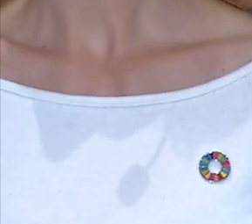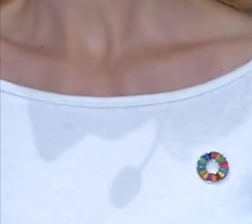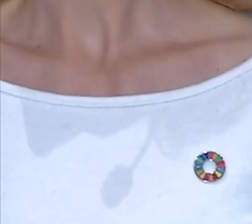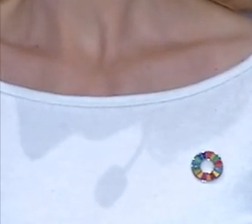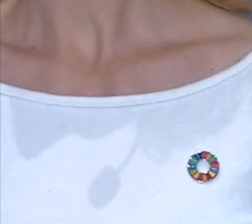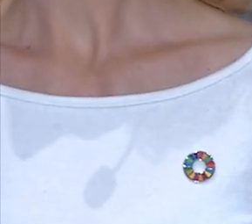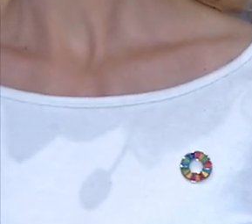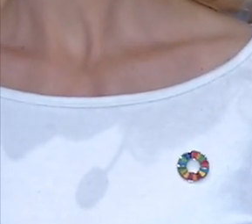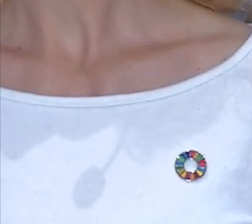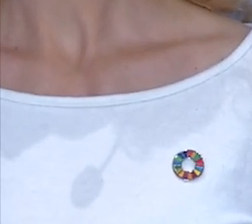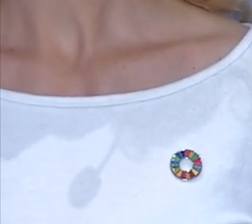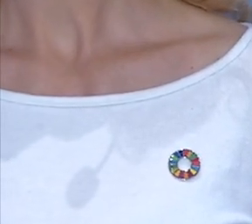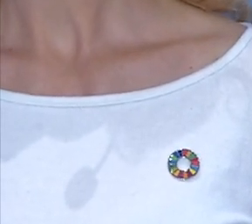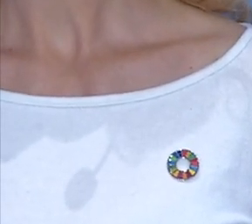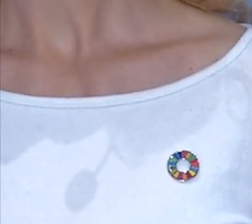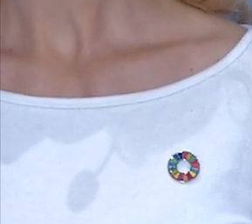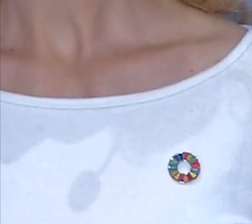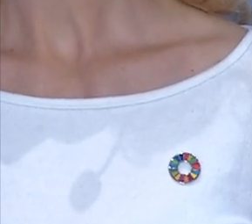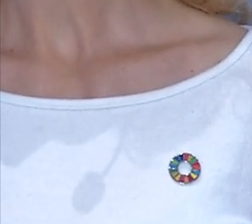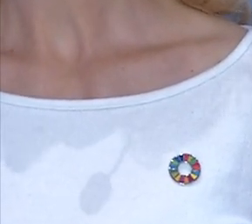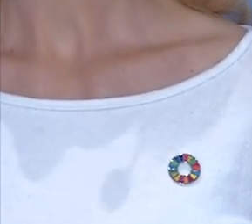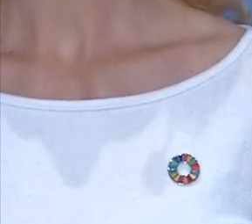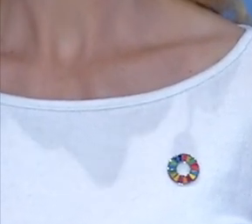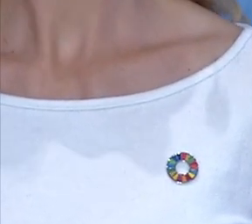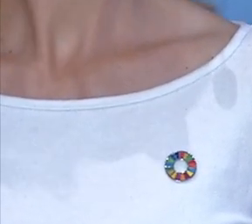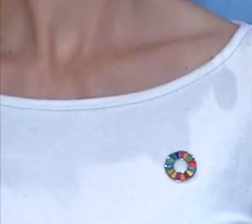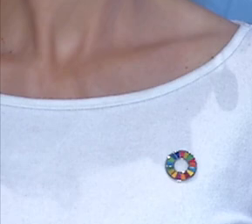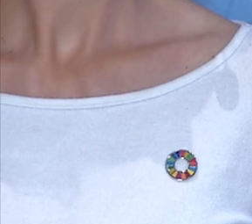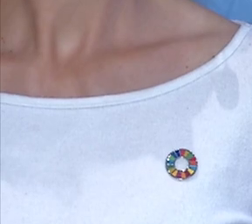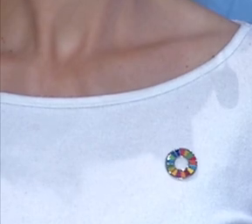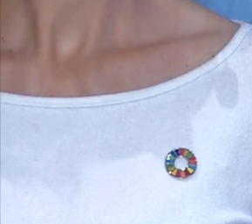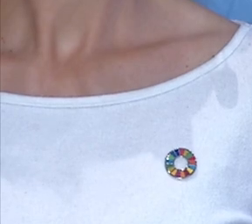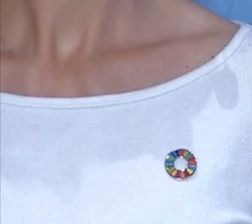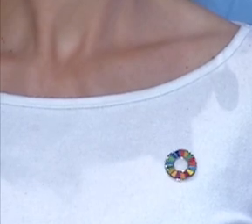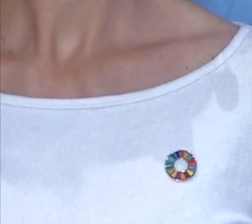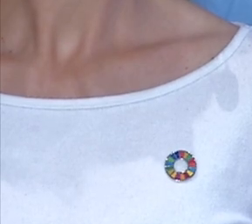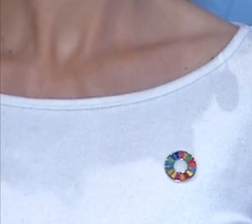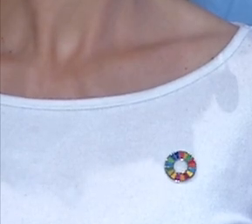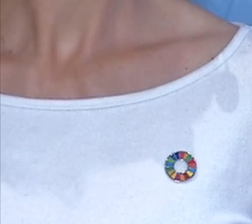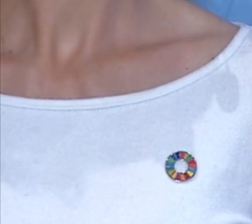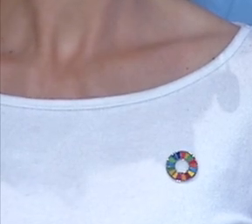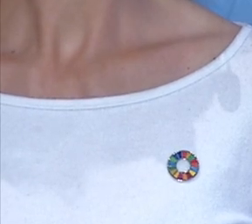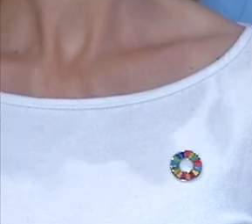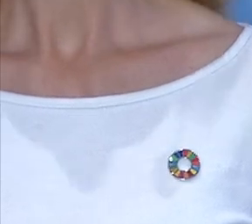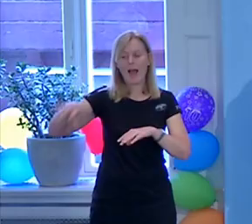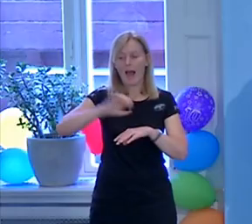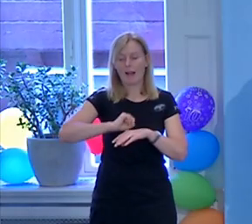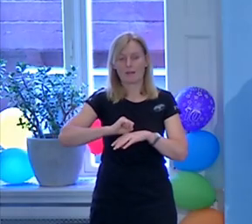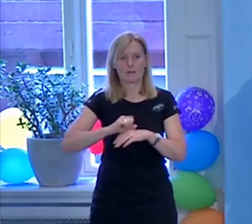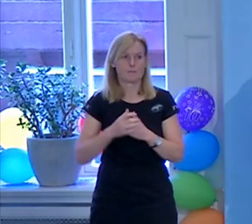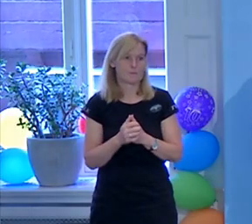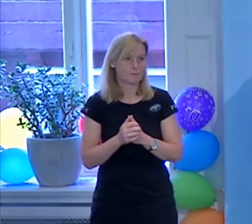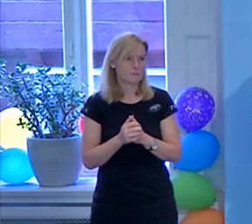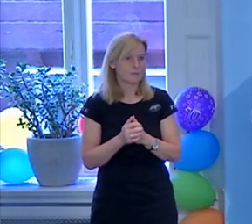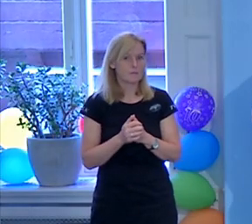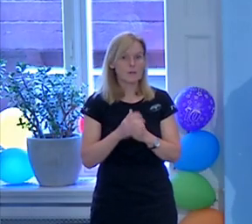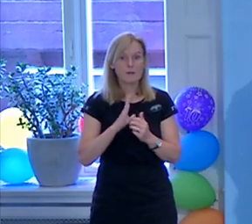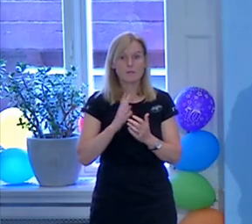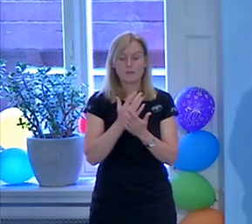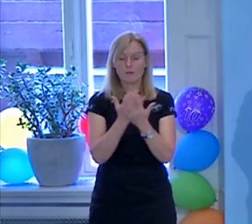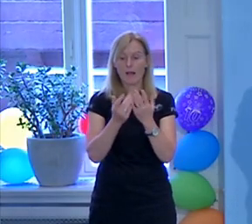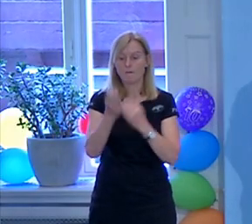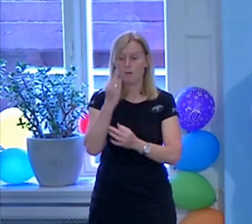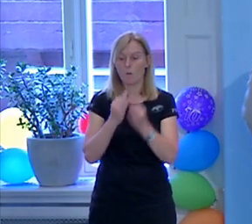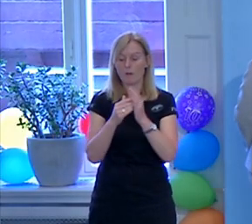den rekryteringen, takten och vad det kostar att rekrytera och engagera och behålla, så är det värt allt. Har vi fler frågor från